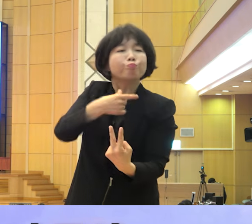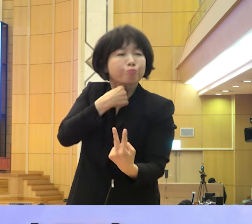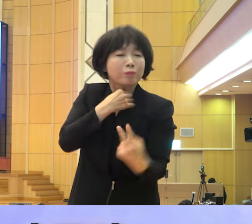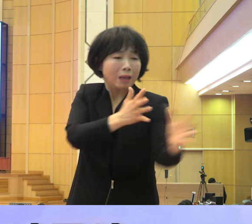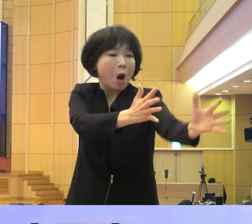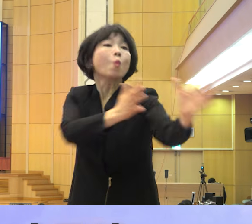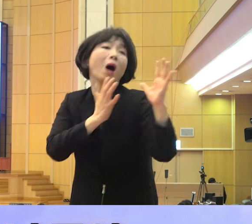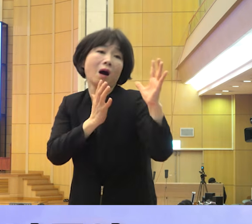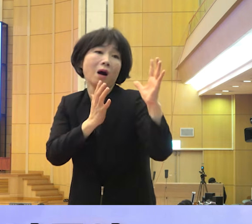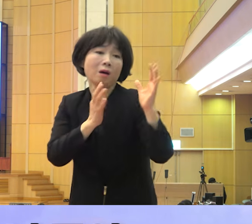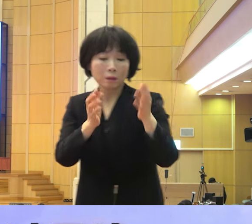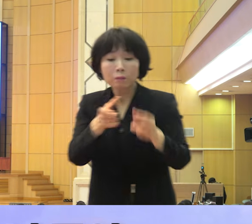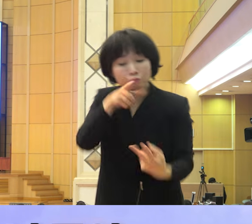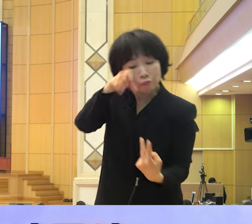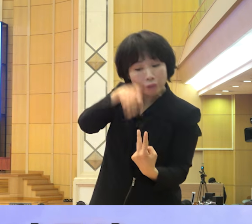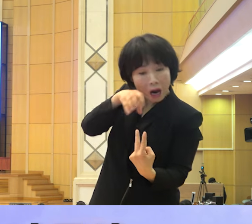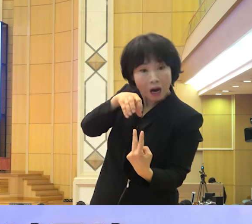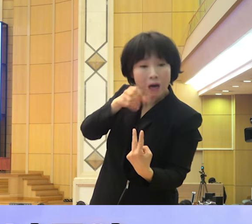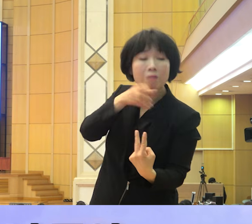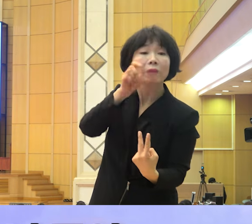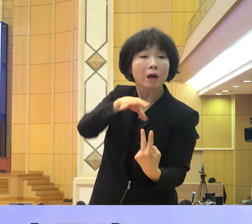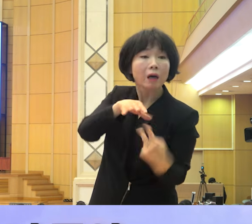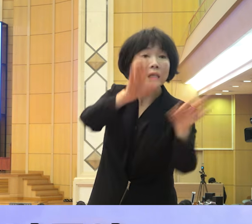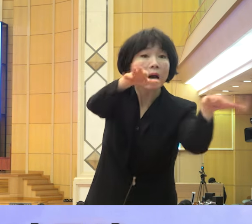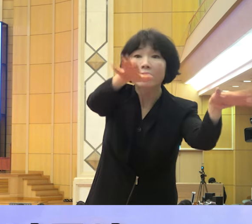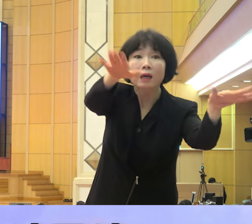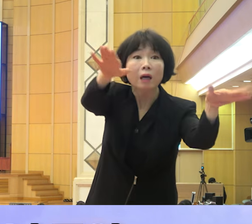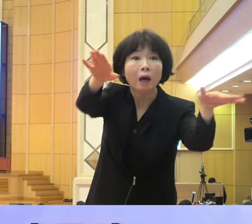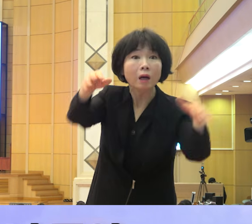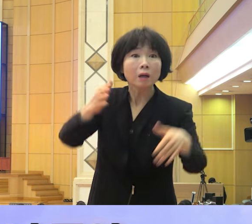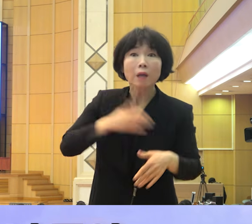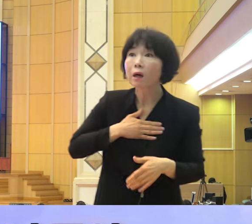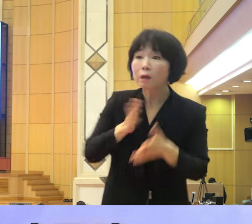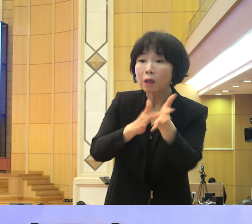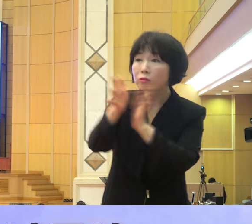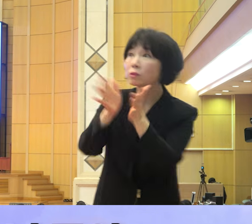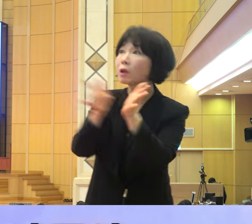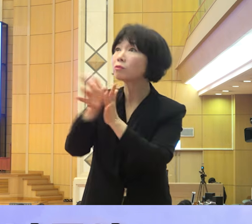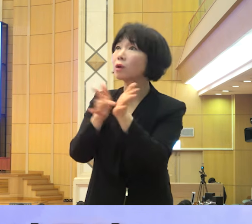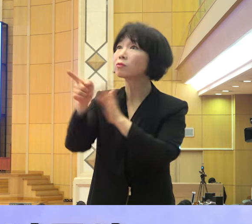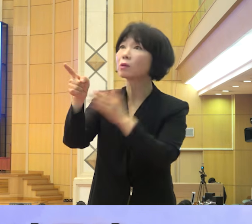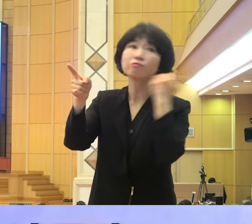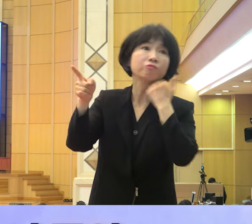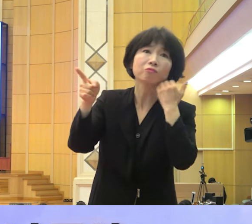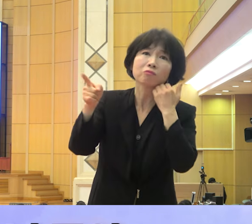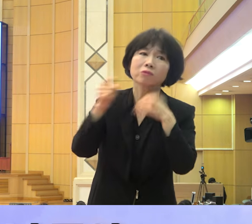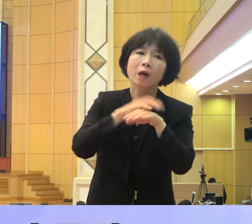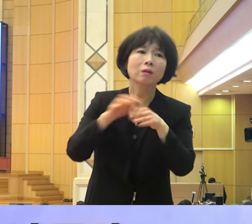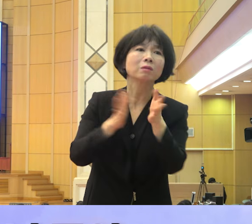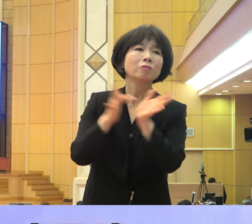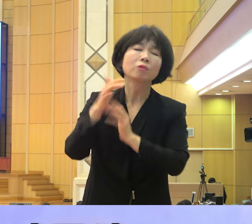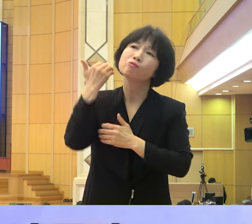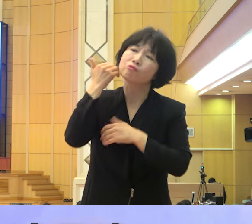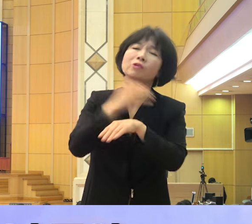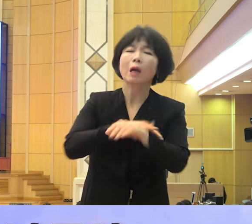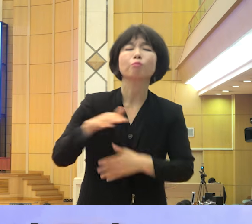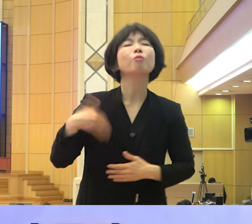나도 그를 말한 예수를 알지 못하였으나 예수라고